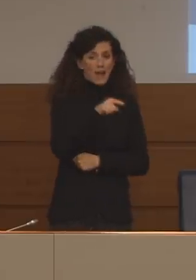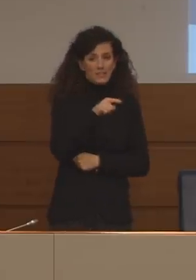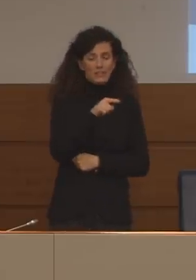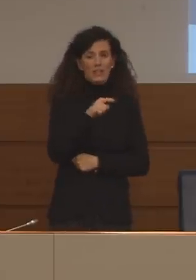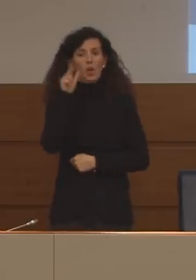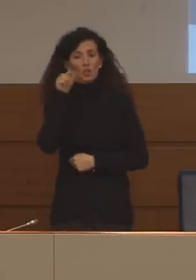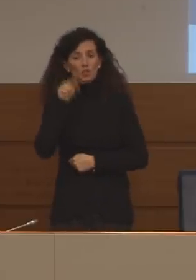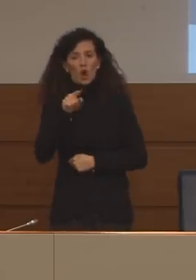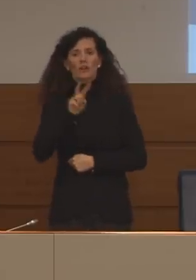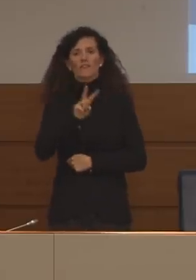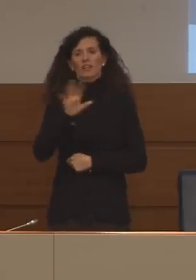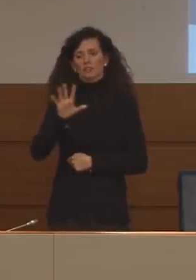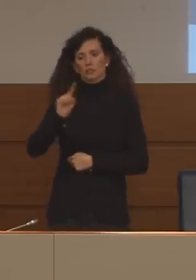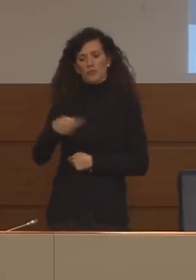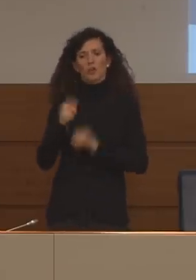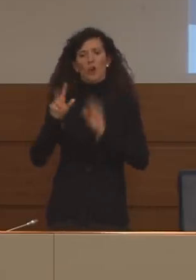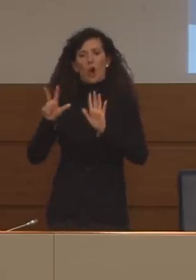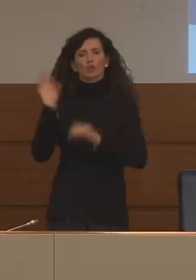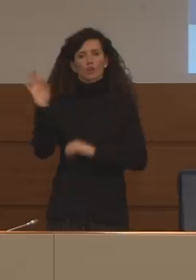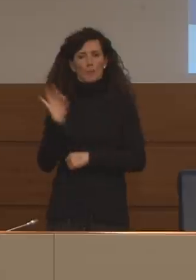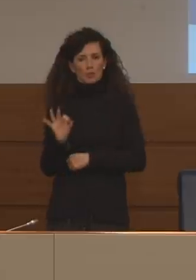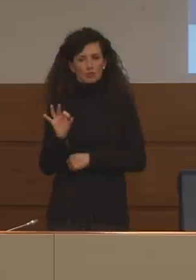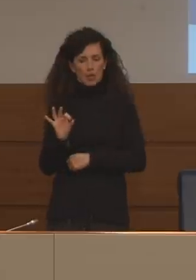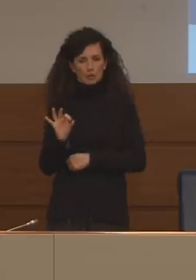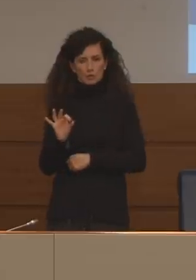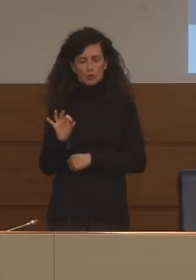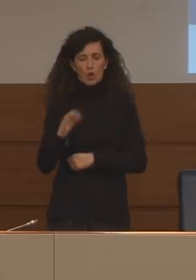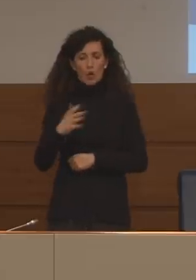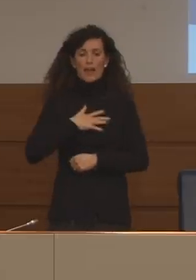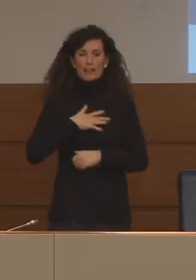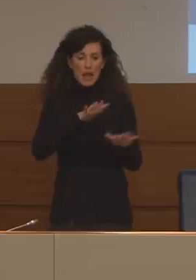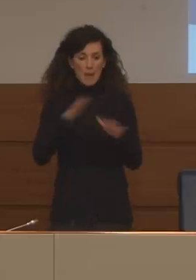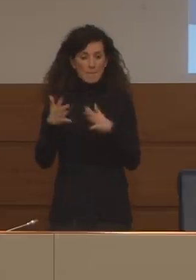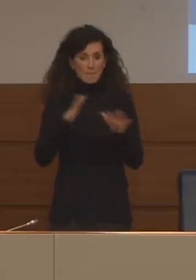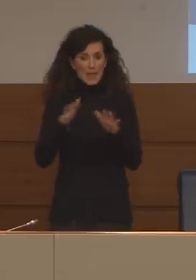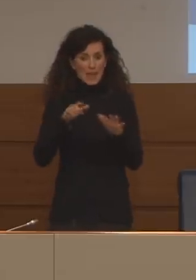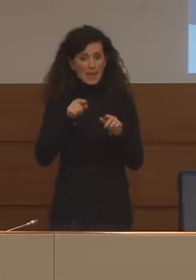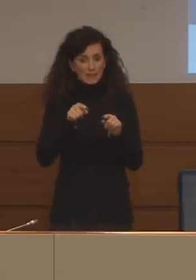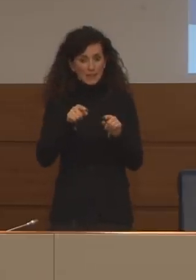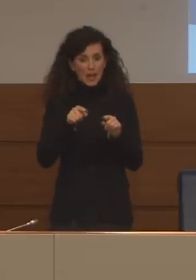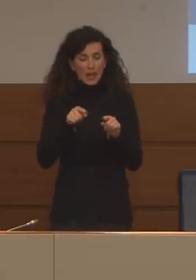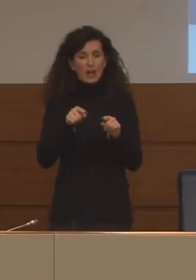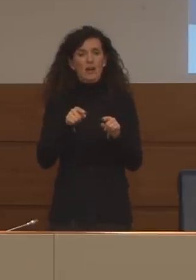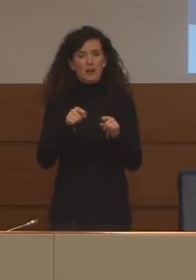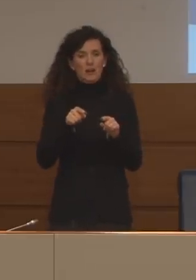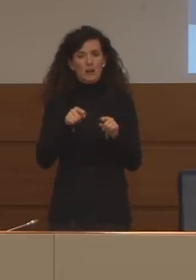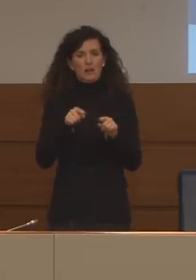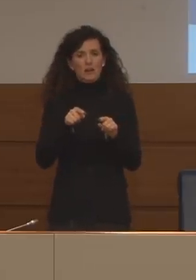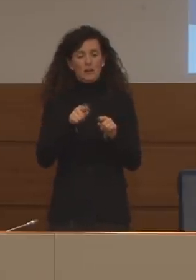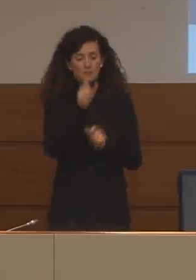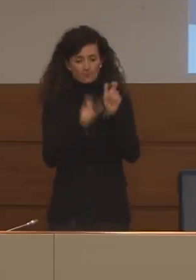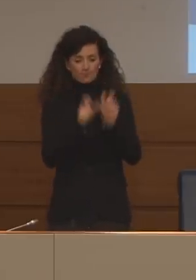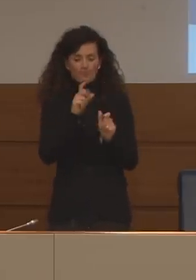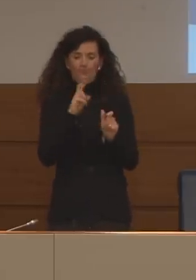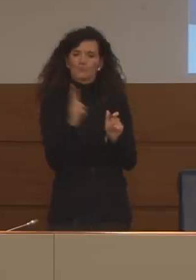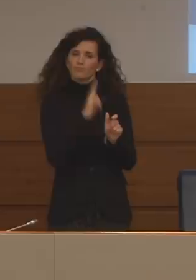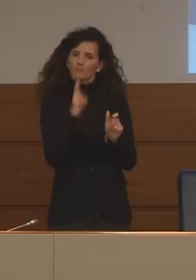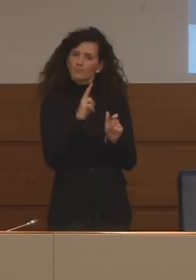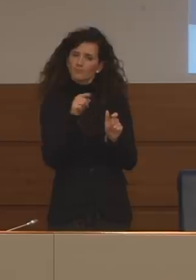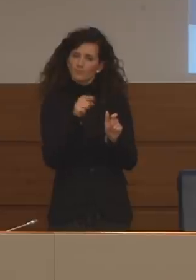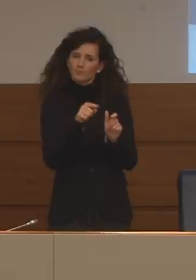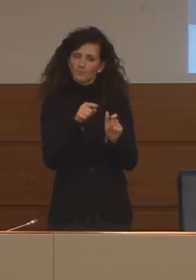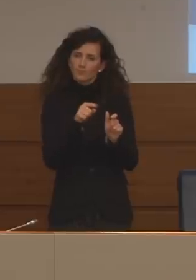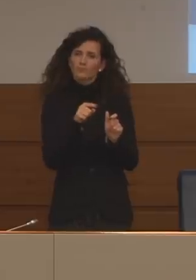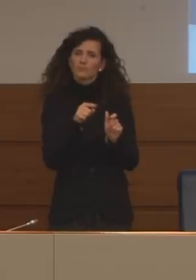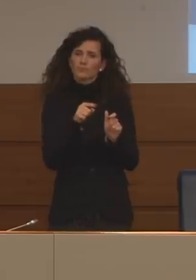il 25.8 per cento l'età media di chi viene diagnostica che dei deceduti è significativamente